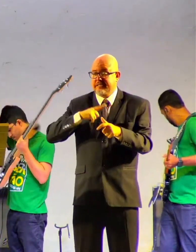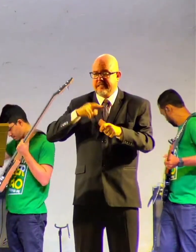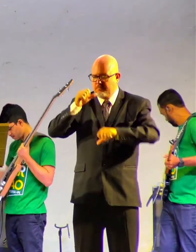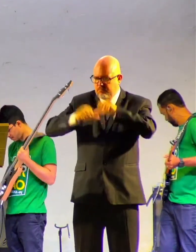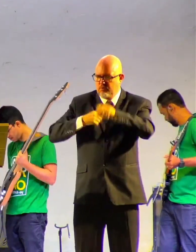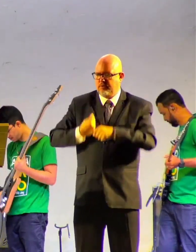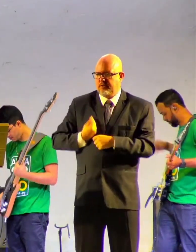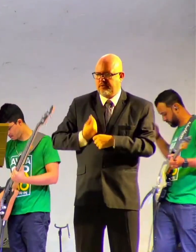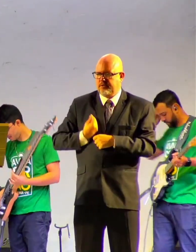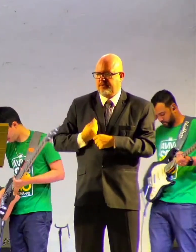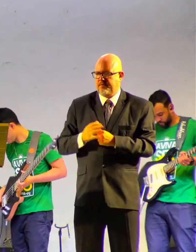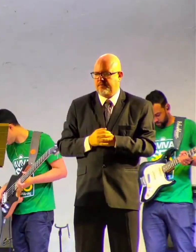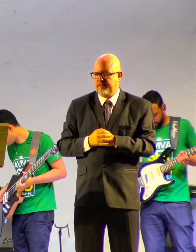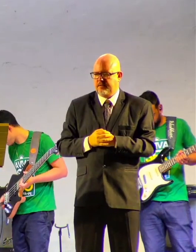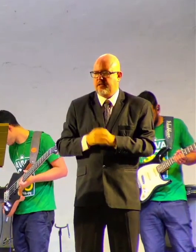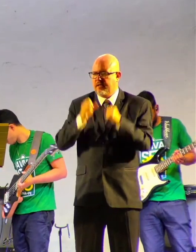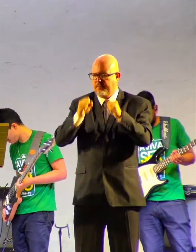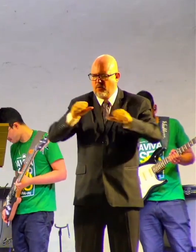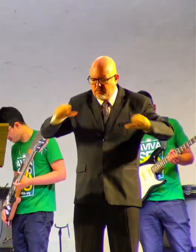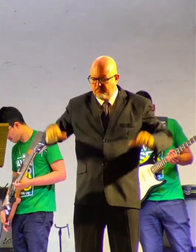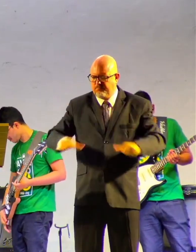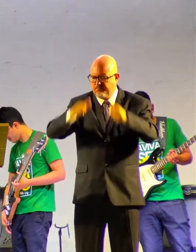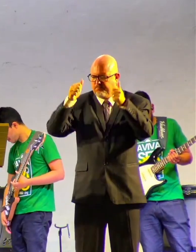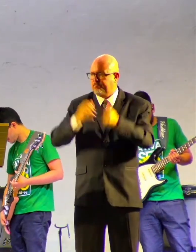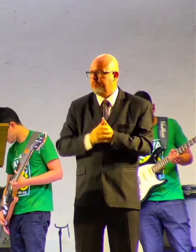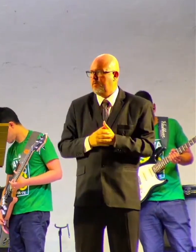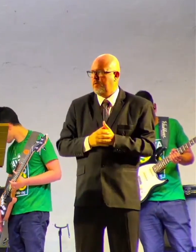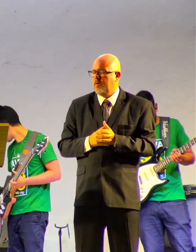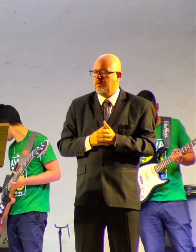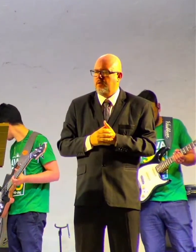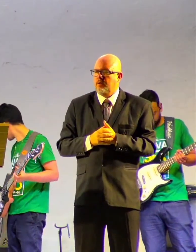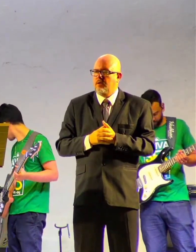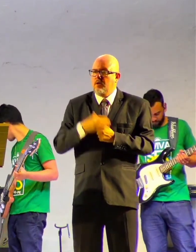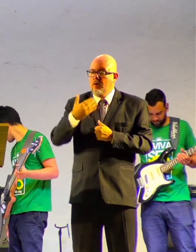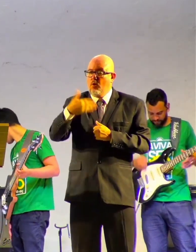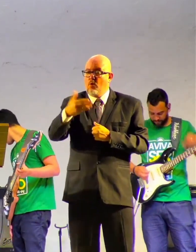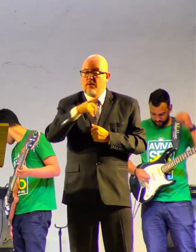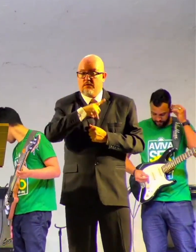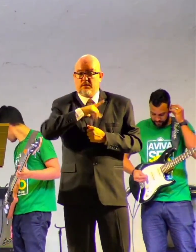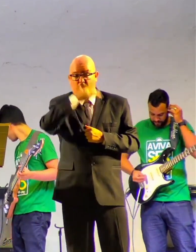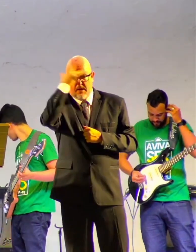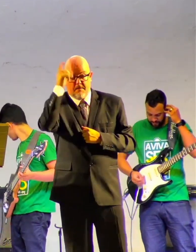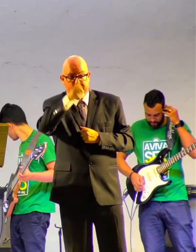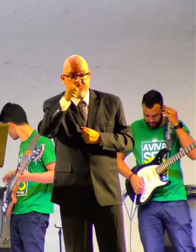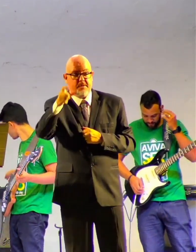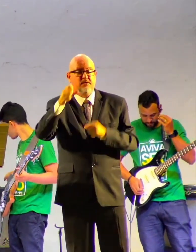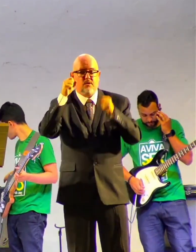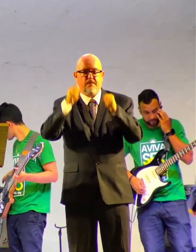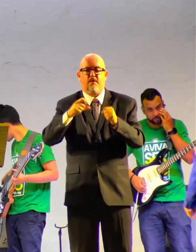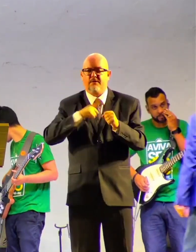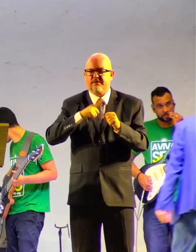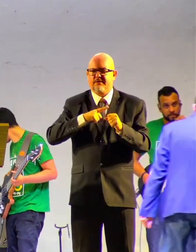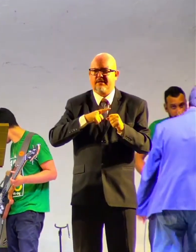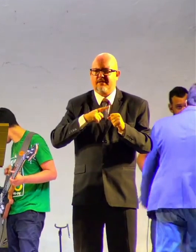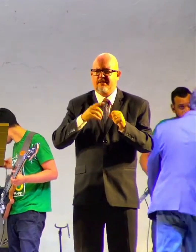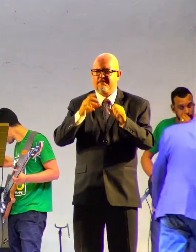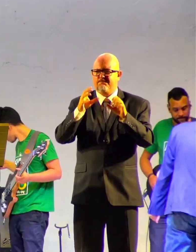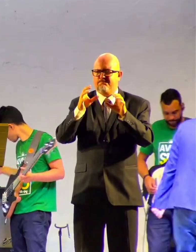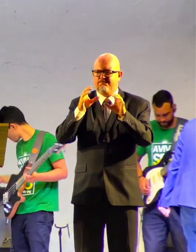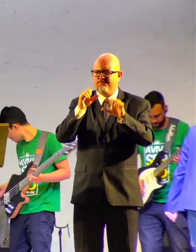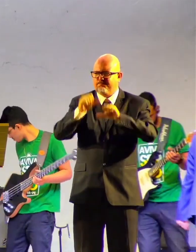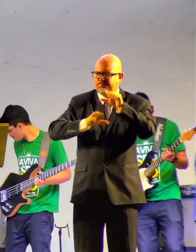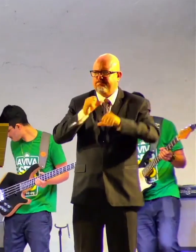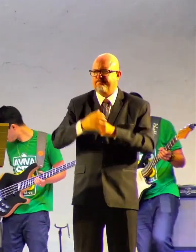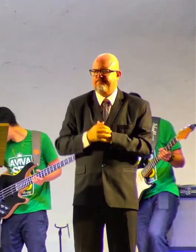fervor, para que haja entusiasmo, porque quando entrar uma pessoa, ela possa ser impactada.